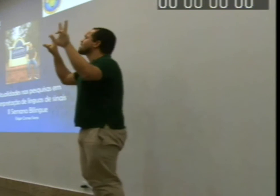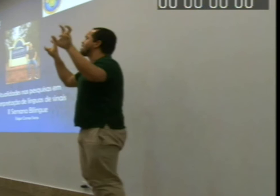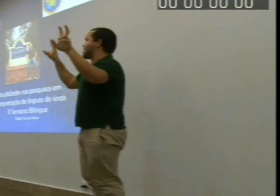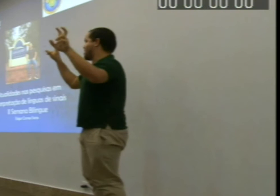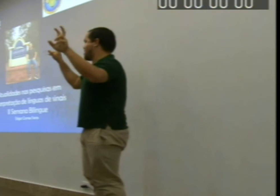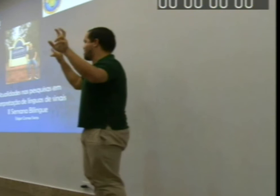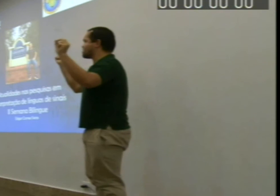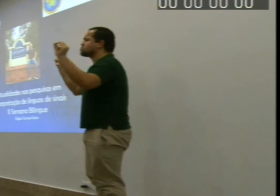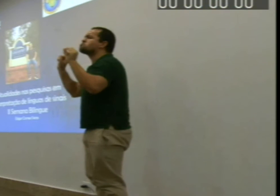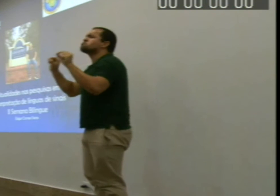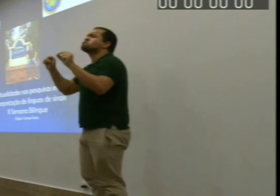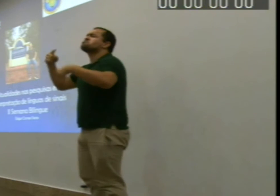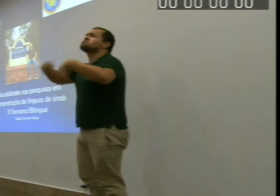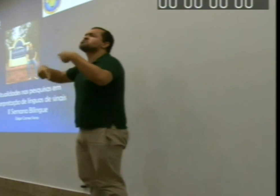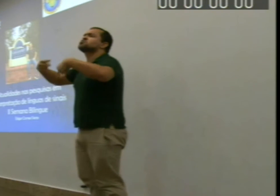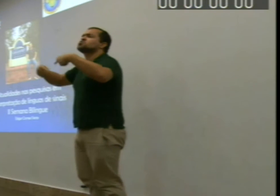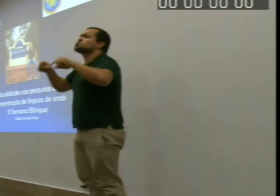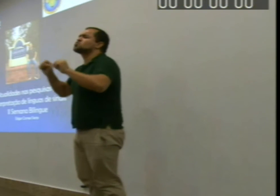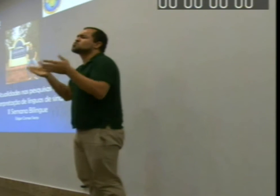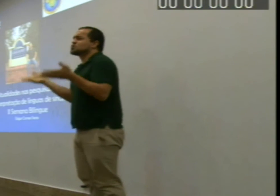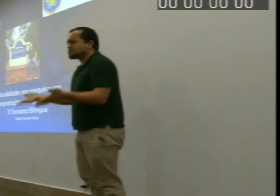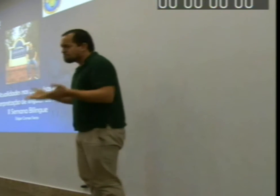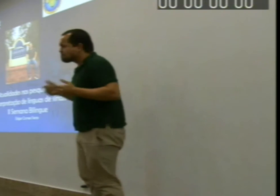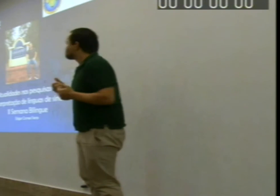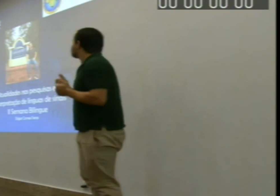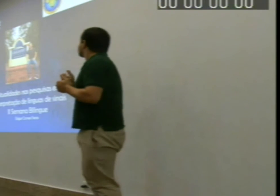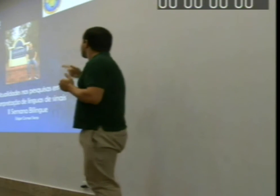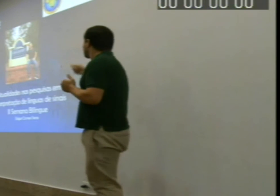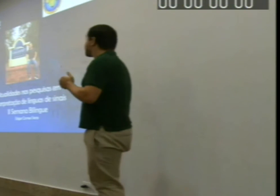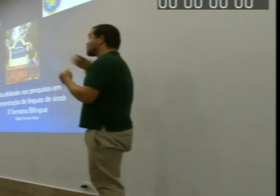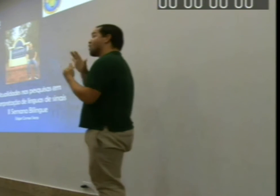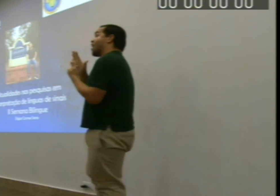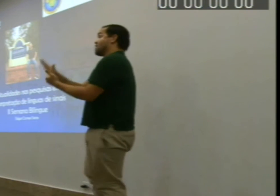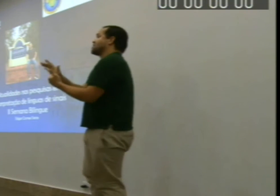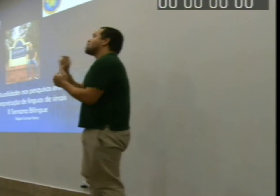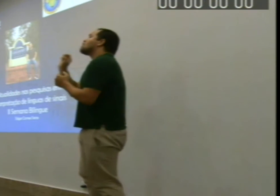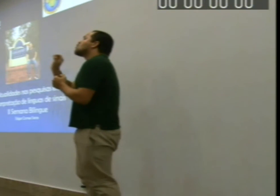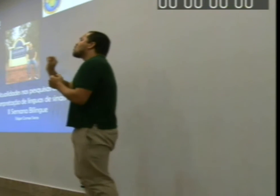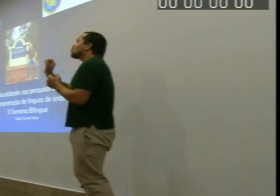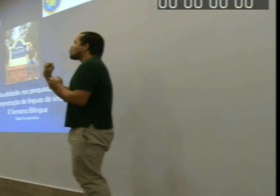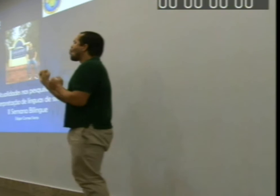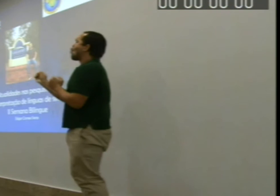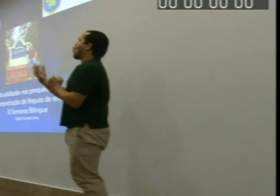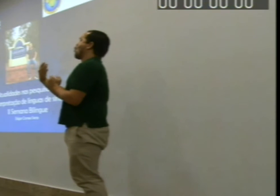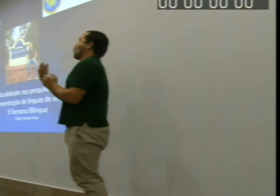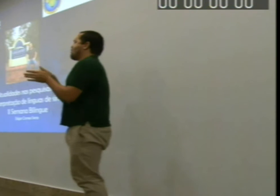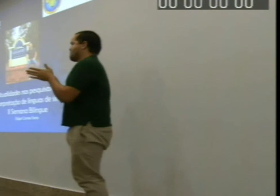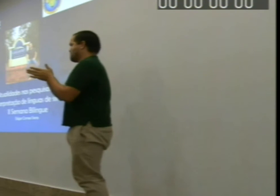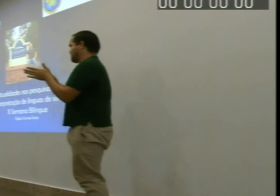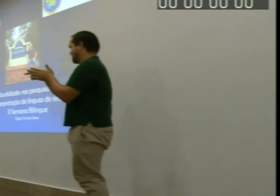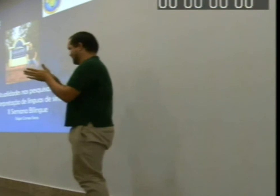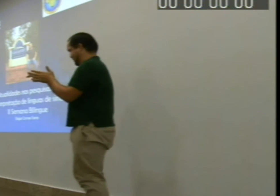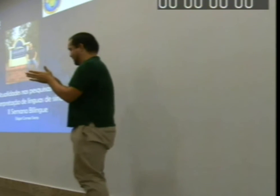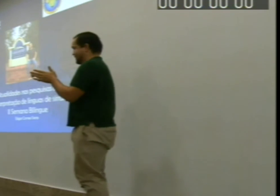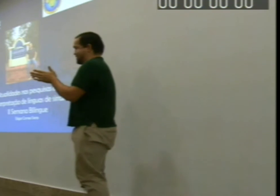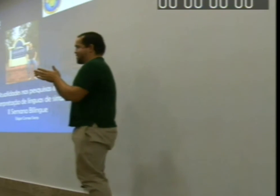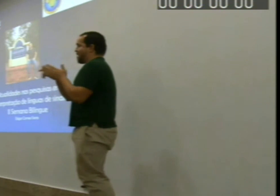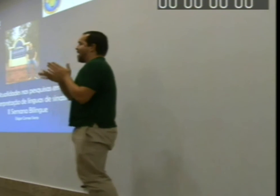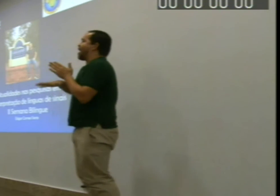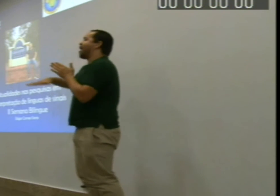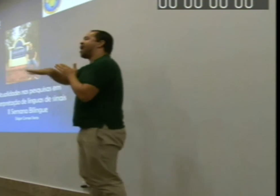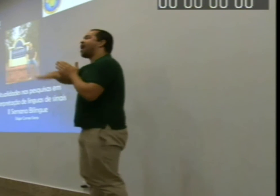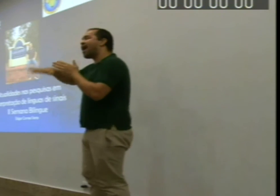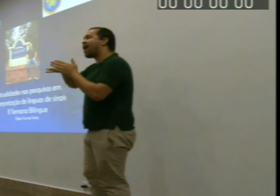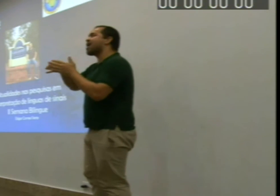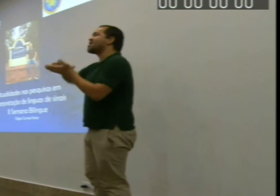vou começar com o tema do quê uma discussão de qual é a discussão de hoje eu vou mostrar qual a a